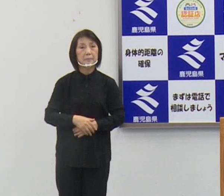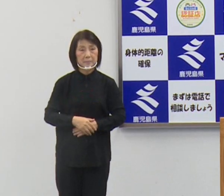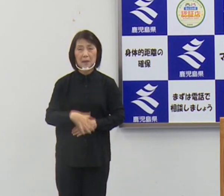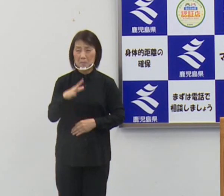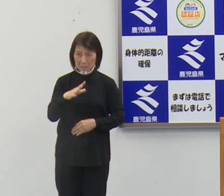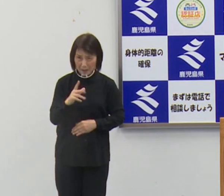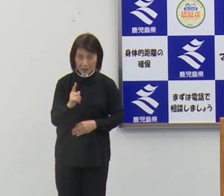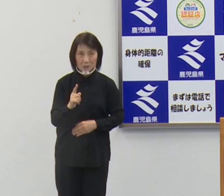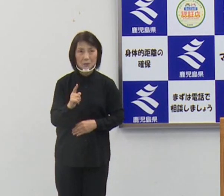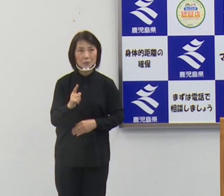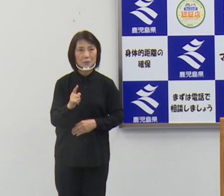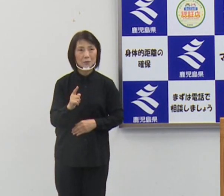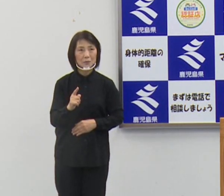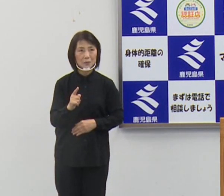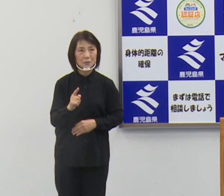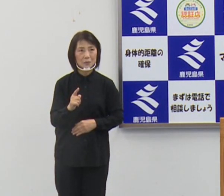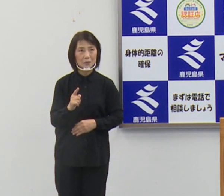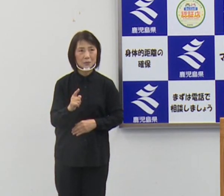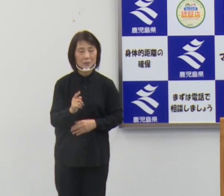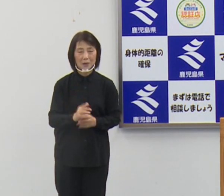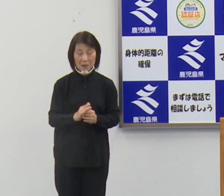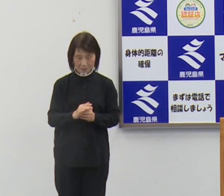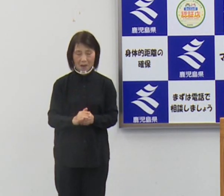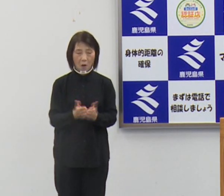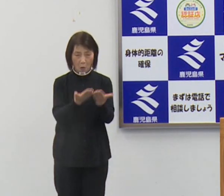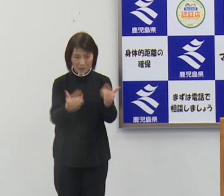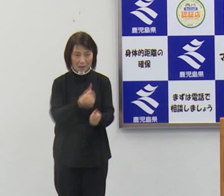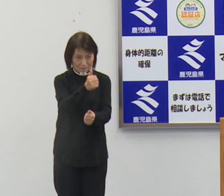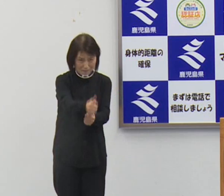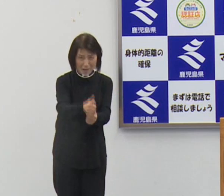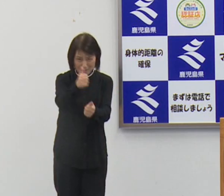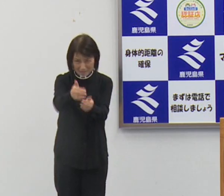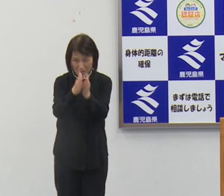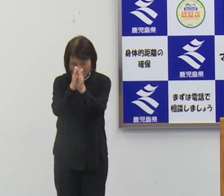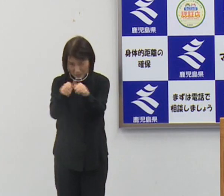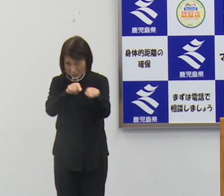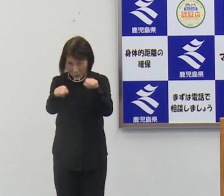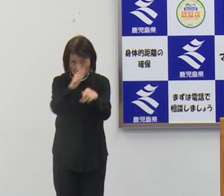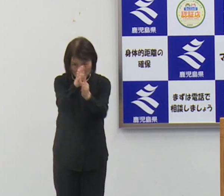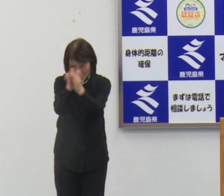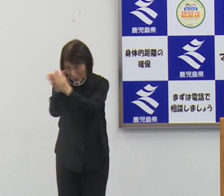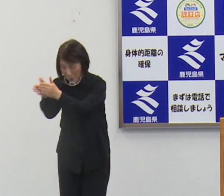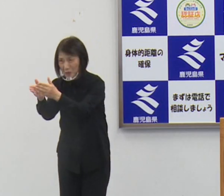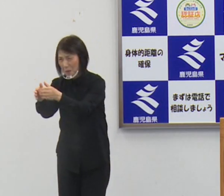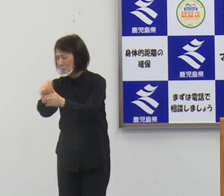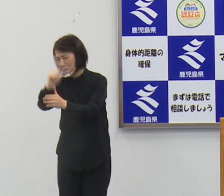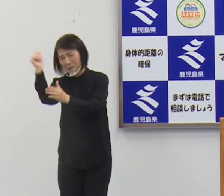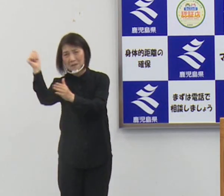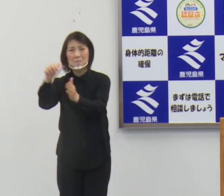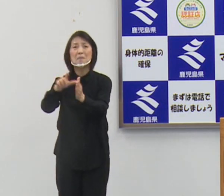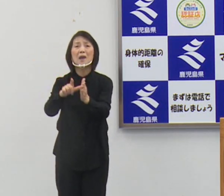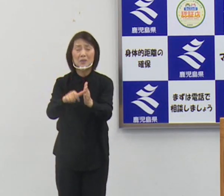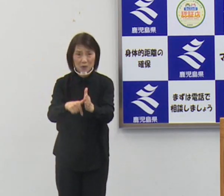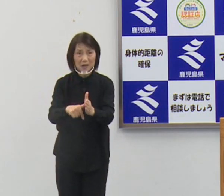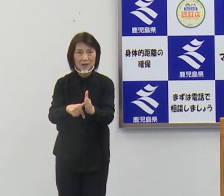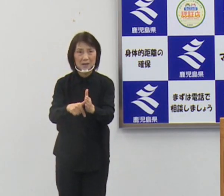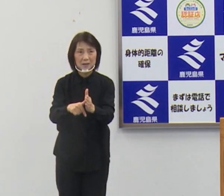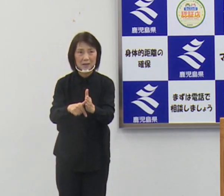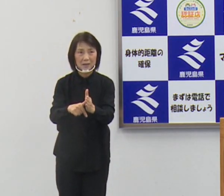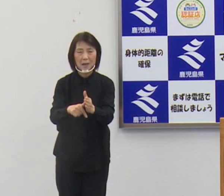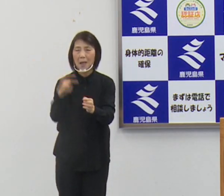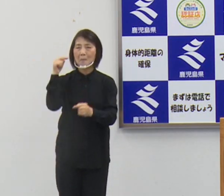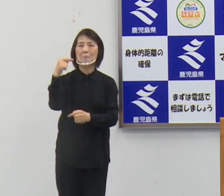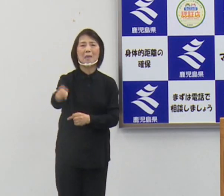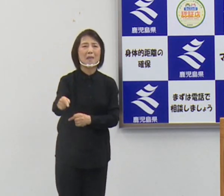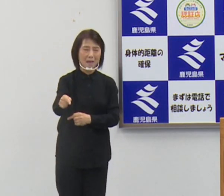ずは回って巡回して指導をお願いしてまいりますけども、それでも落ちていただけない場合には命令をか